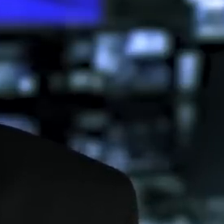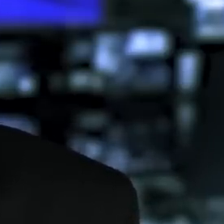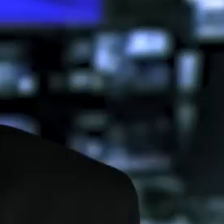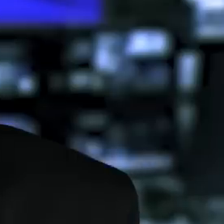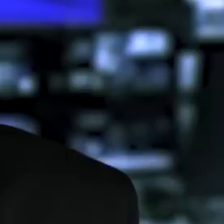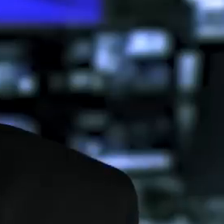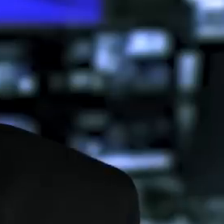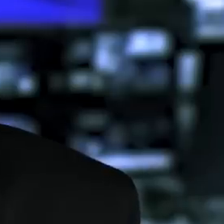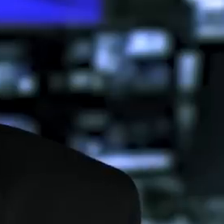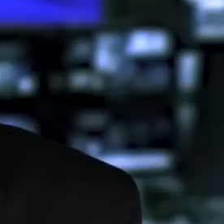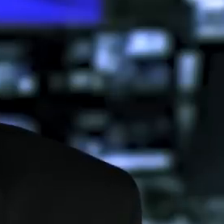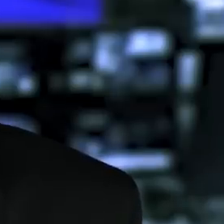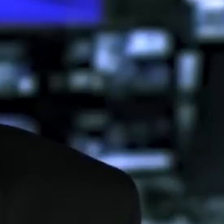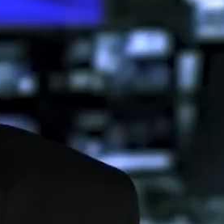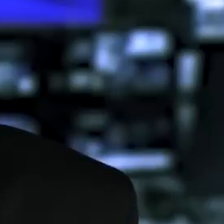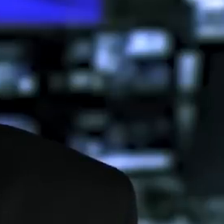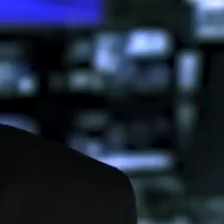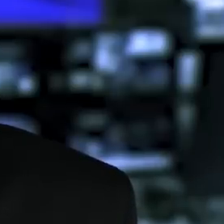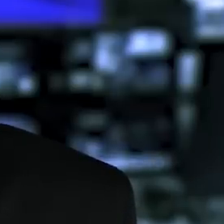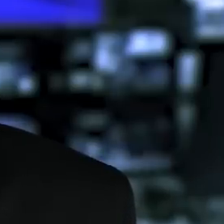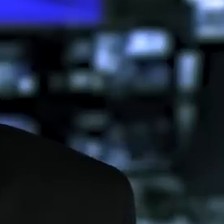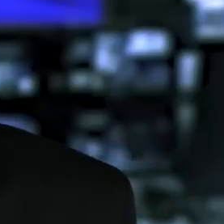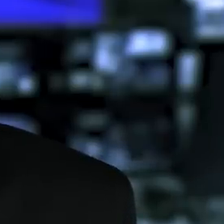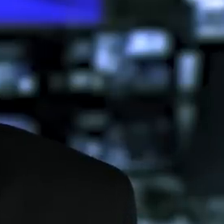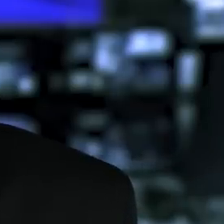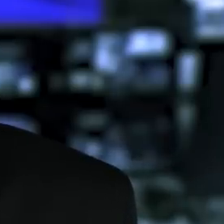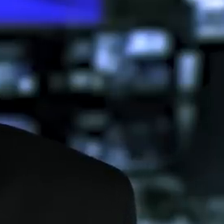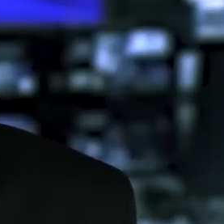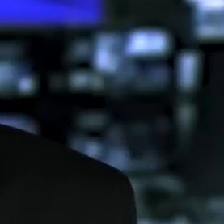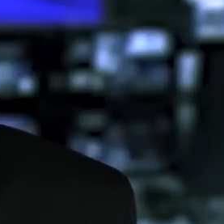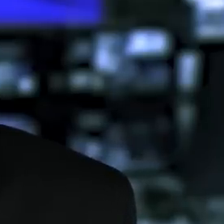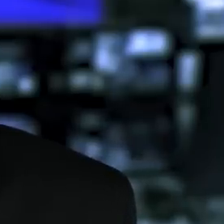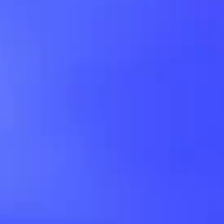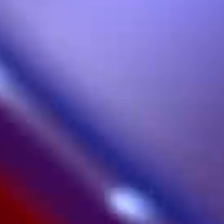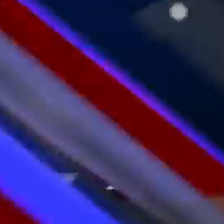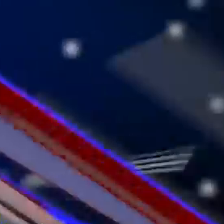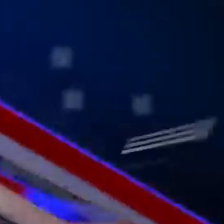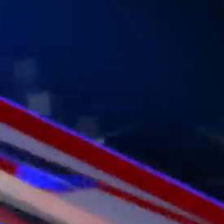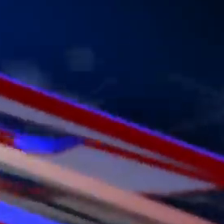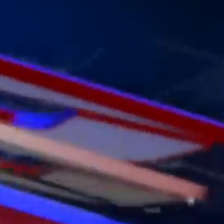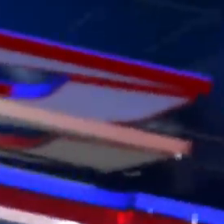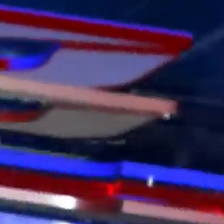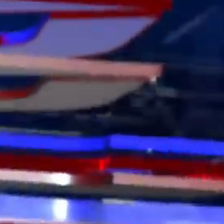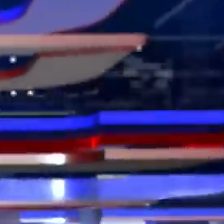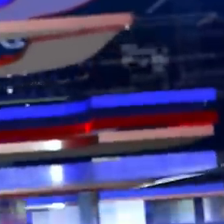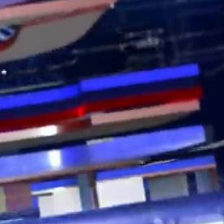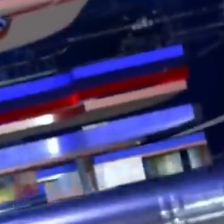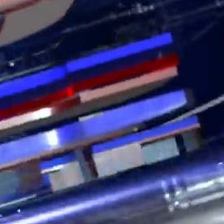tranquilidade. Afinal, é o futuro do país que está em nossas mãos. Música